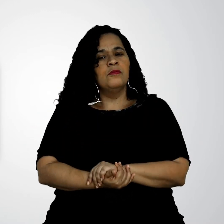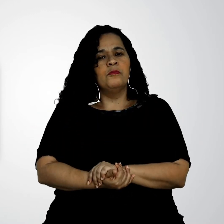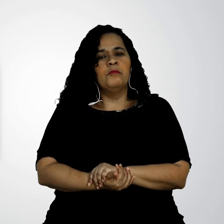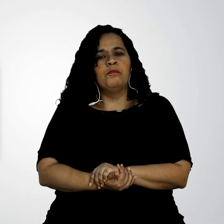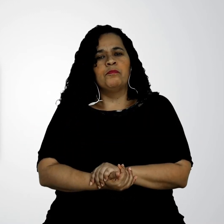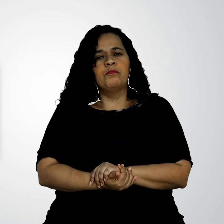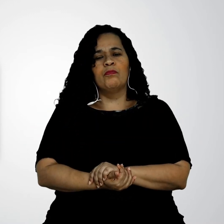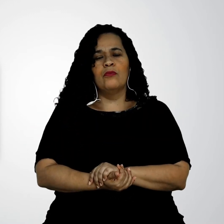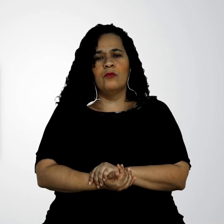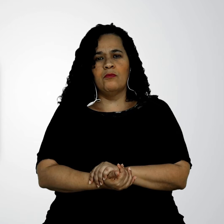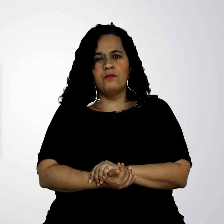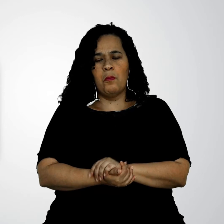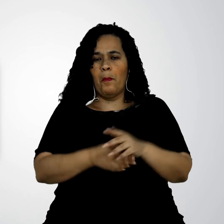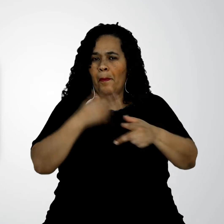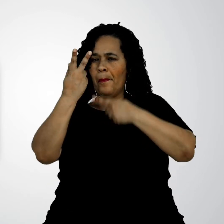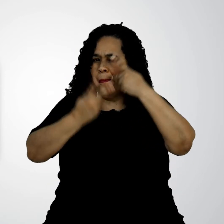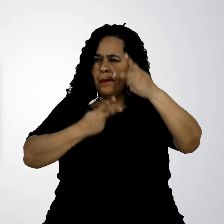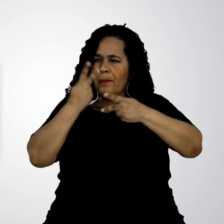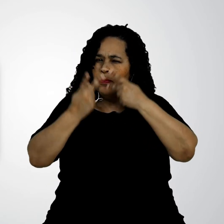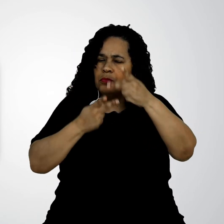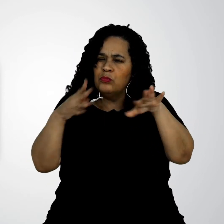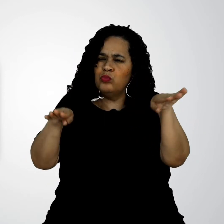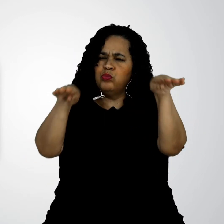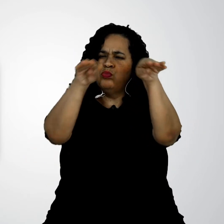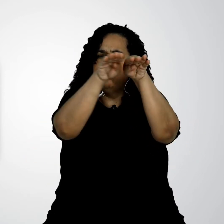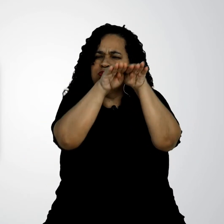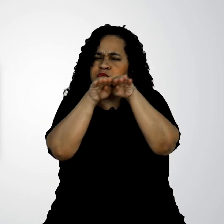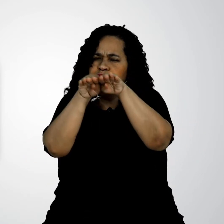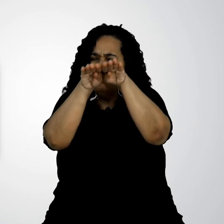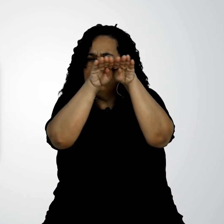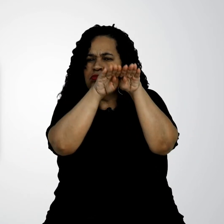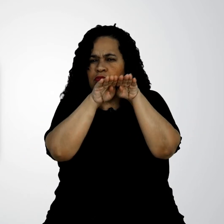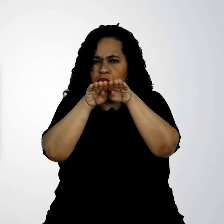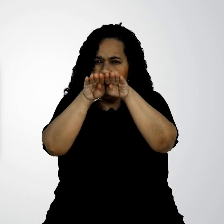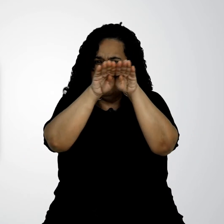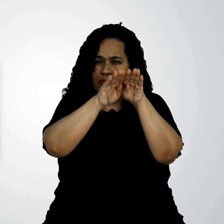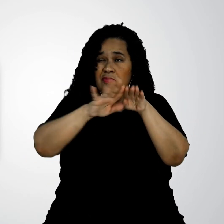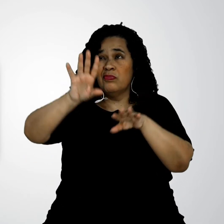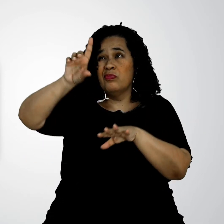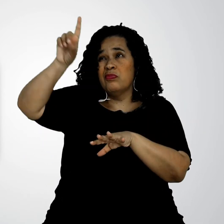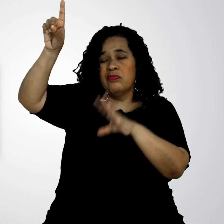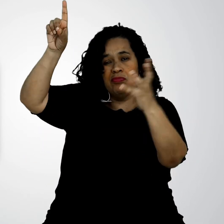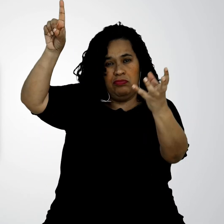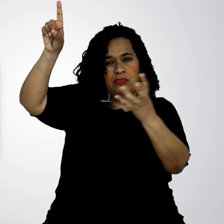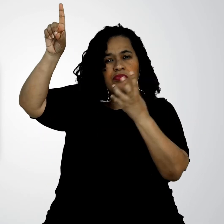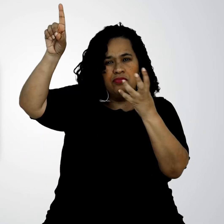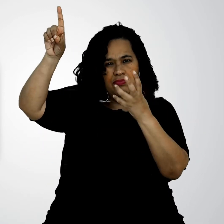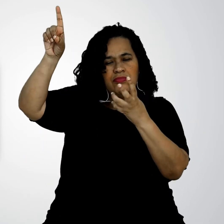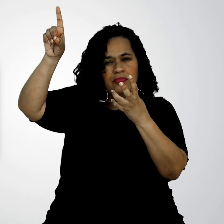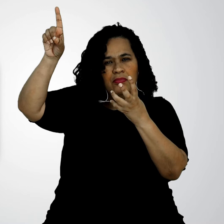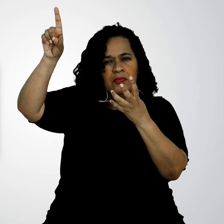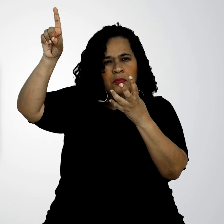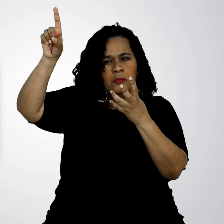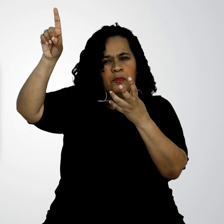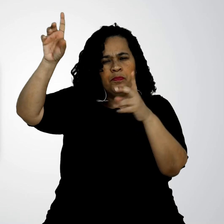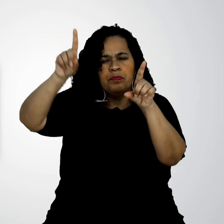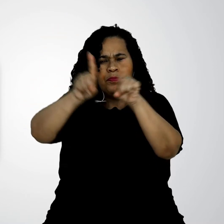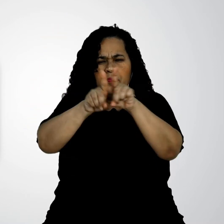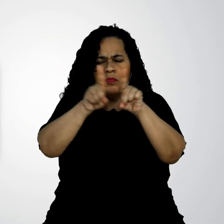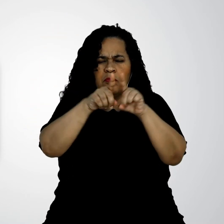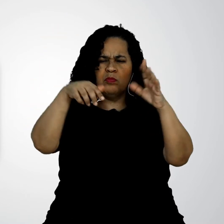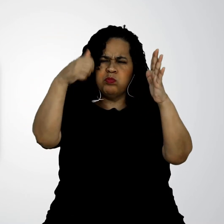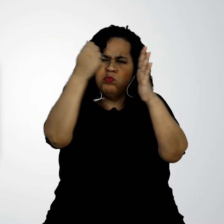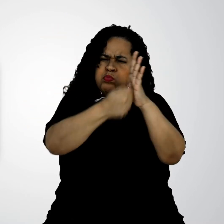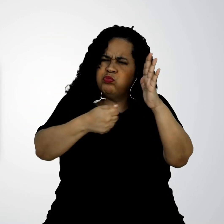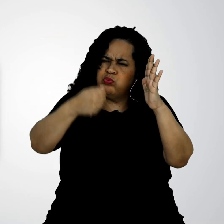compartilhe com a classe o padrão para a sexualidade, conforme idealizado por Deus. Comente também sobre a luta contra